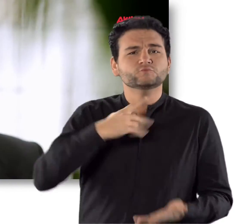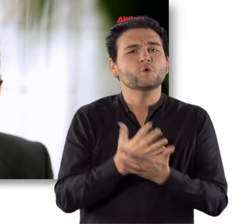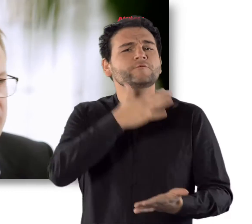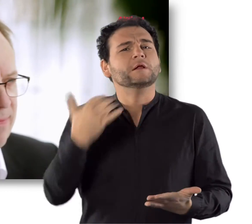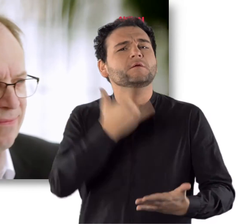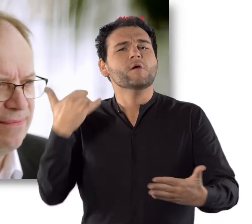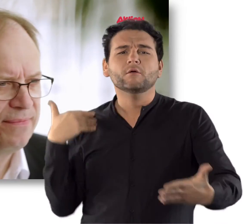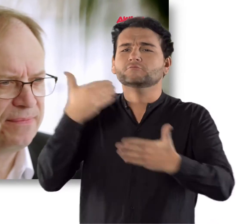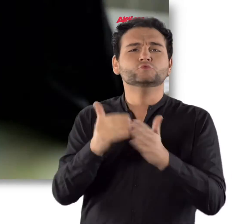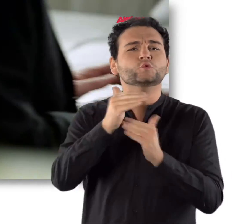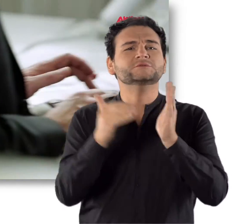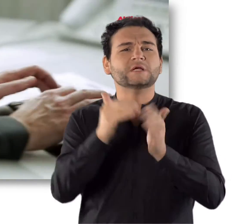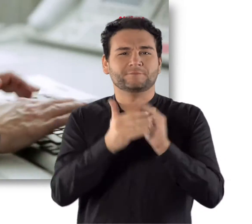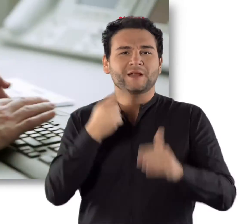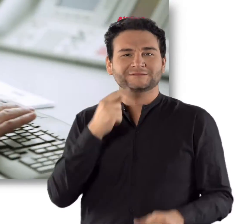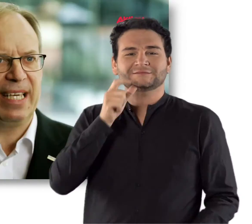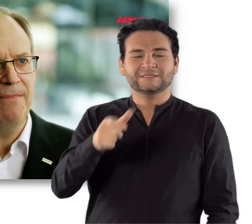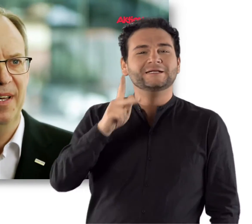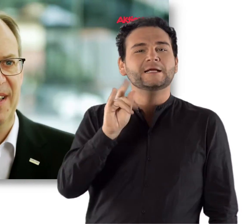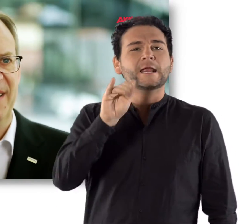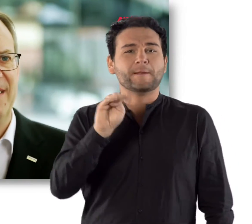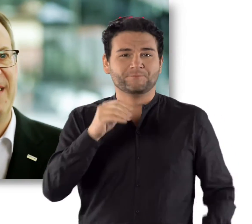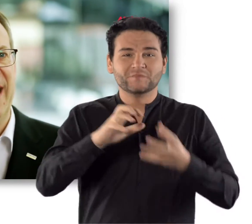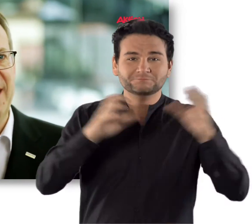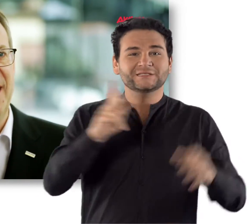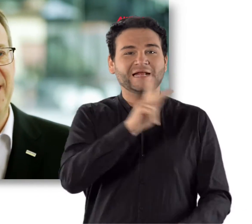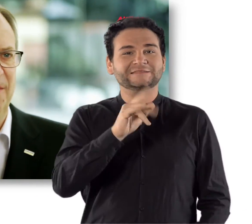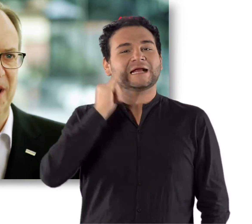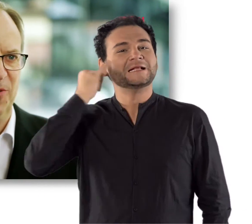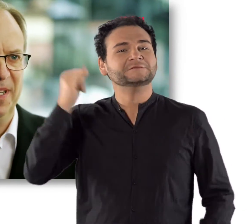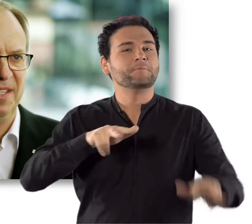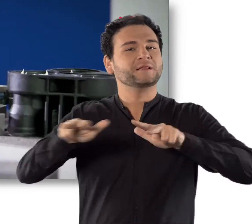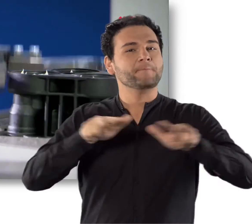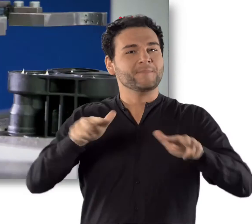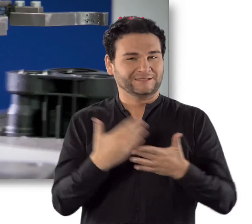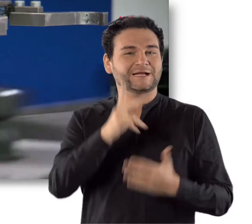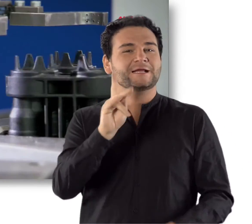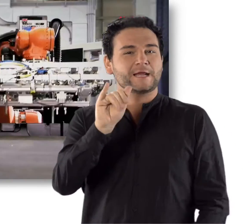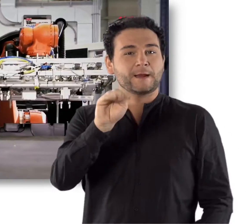Wir haben seit vielen Jahren ein System bei uns im Haus, das heißt KIM. Das ist das Kärcher Ideenmanagement.